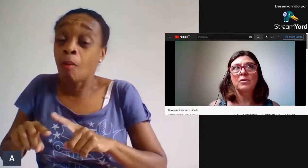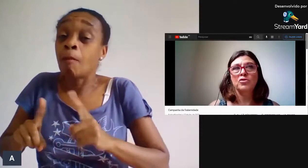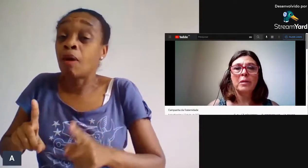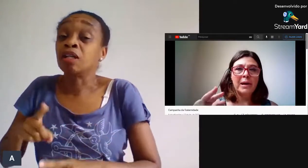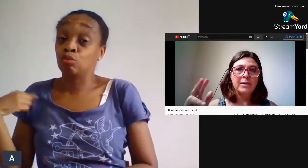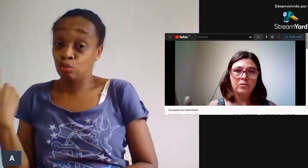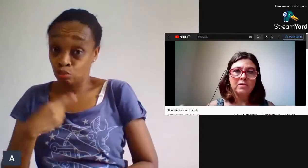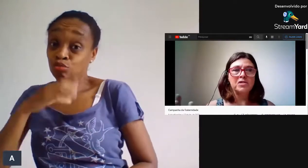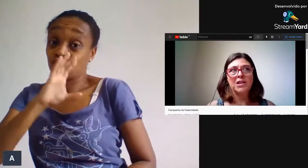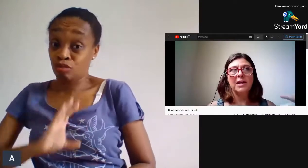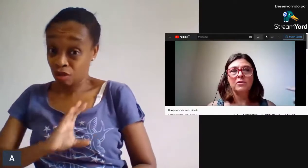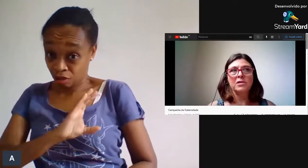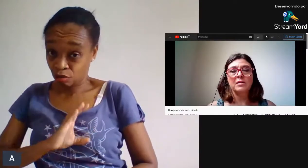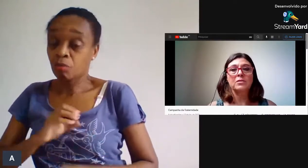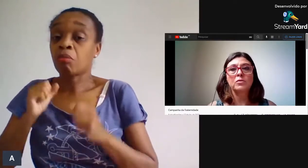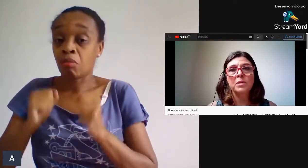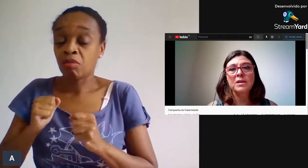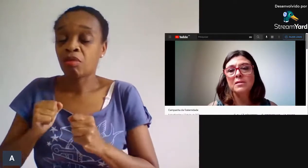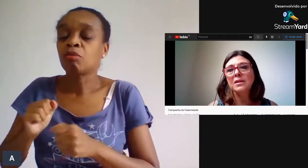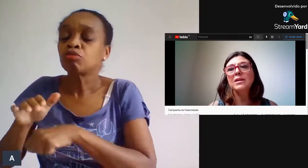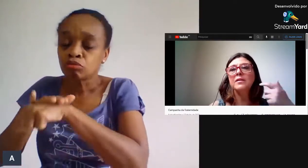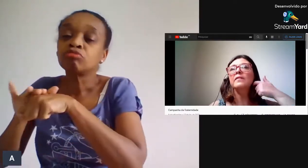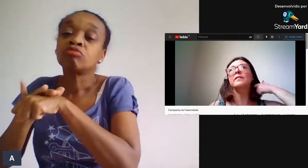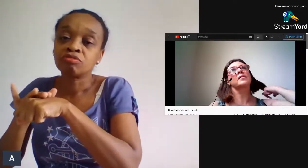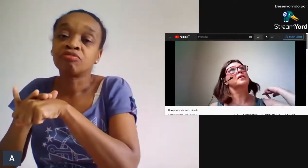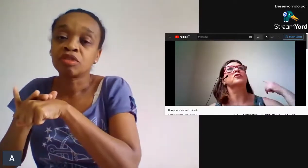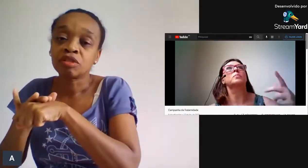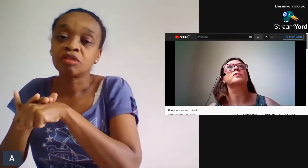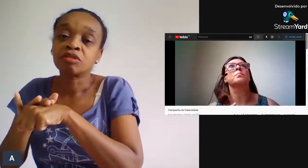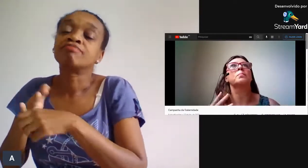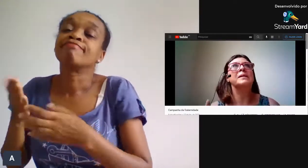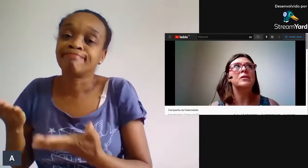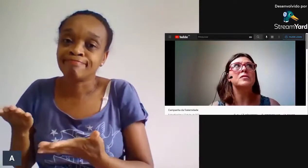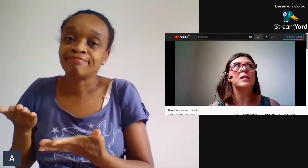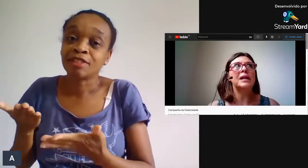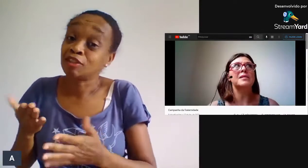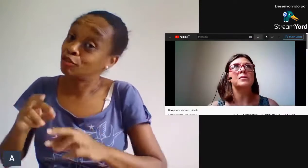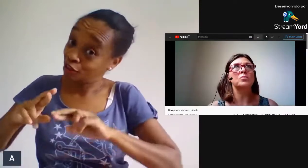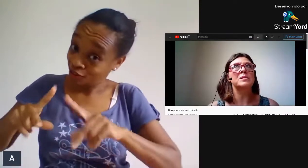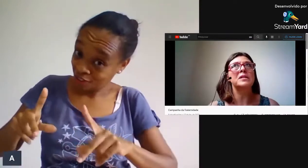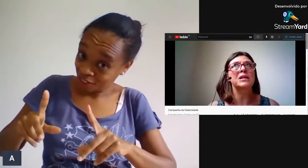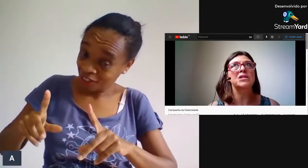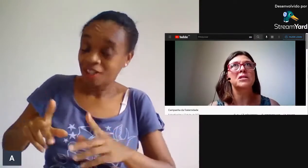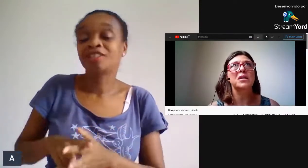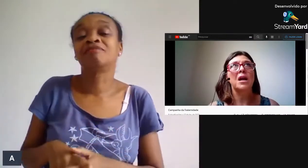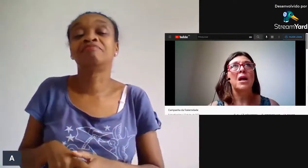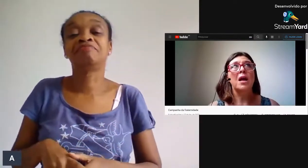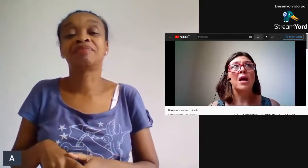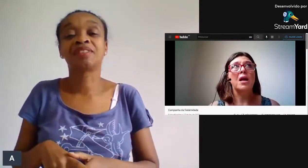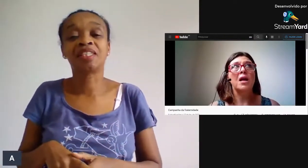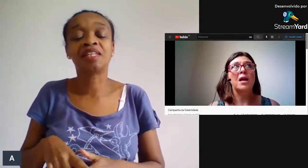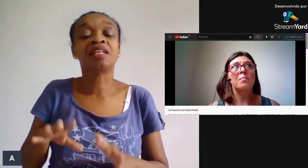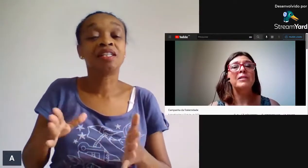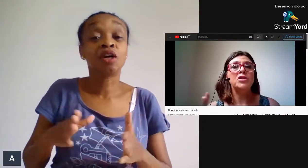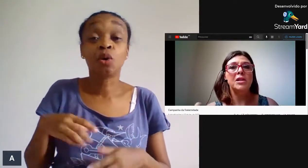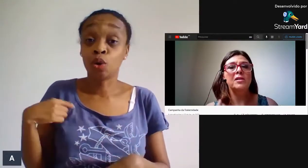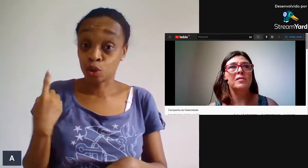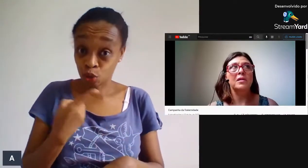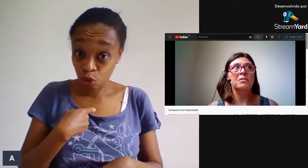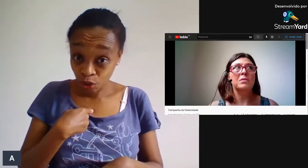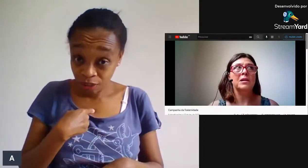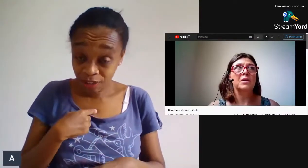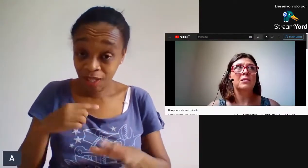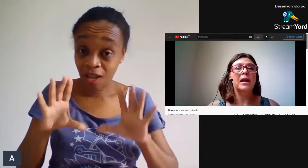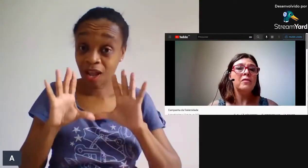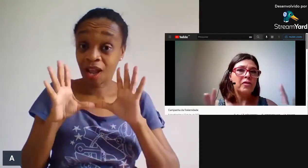esses os chamados evangélicos, né, que são os protestantes, as igrejas pentecostais, algumas igrejas